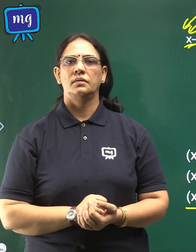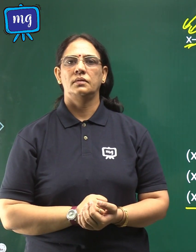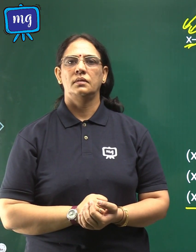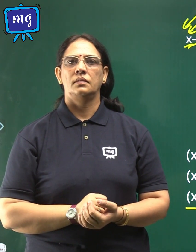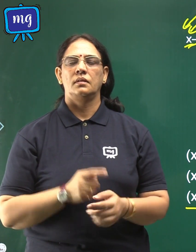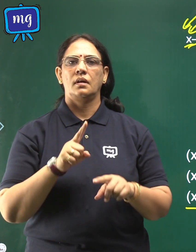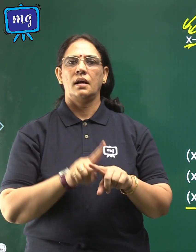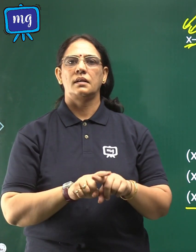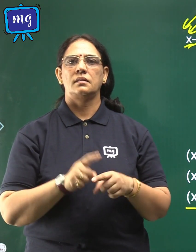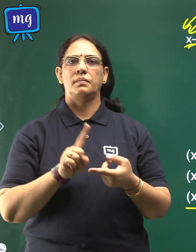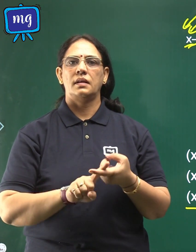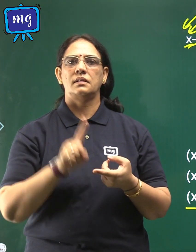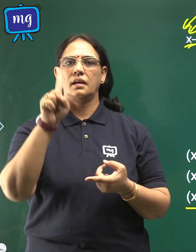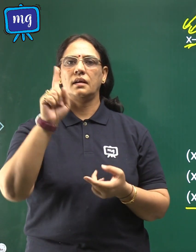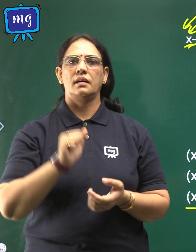एक्स प्लस एक,